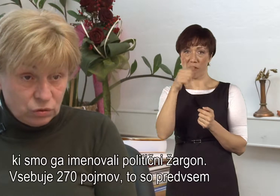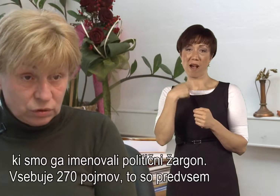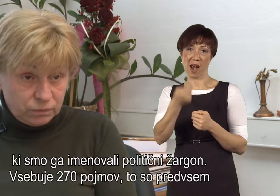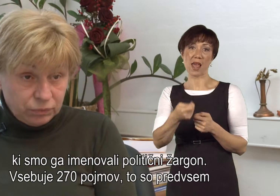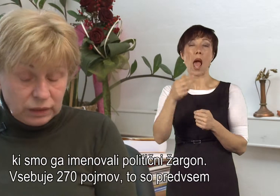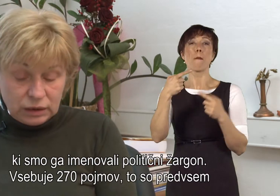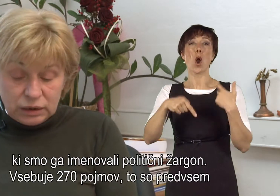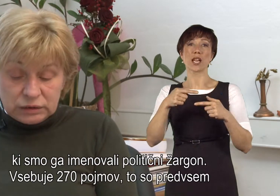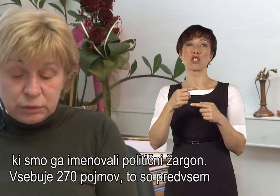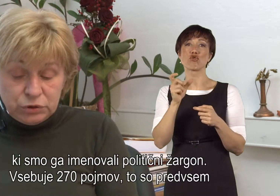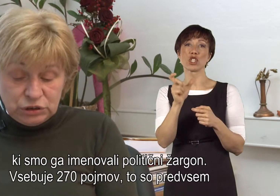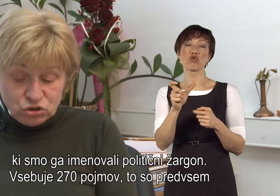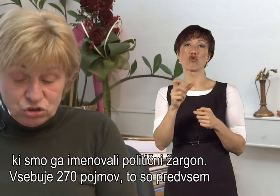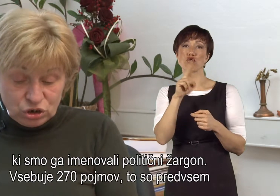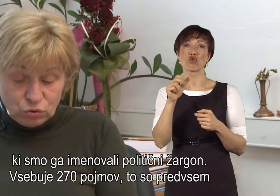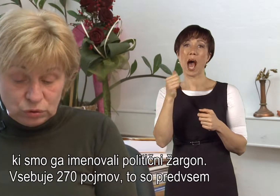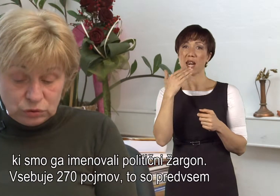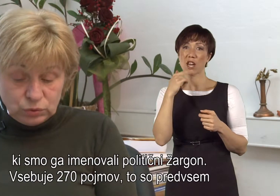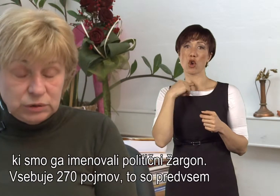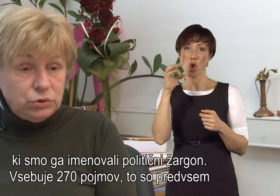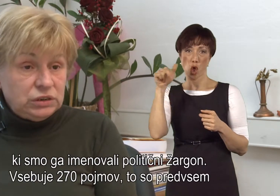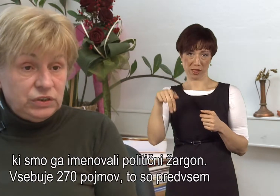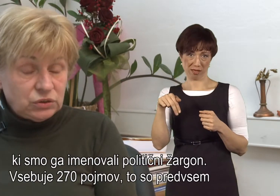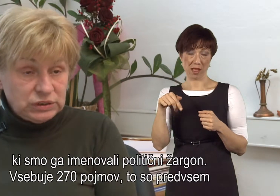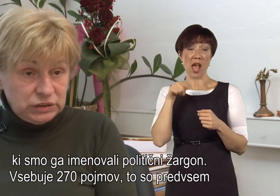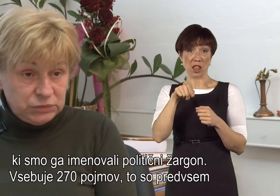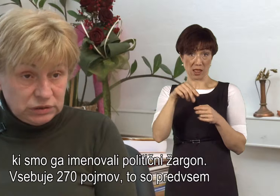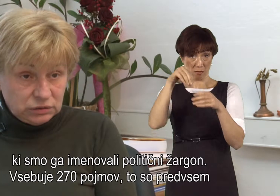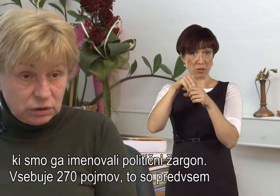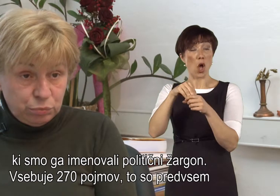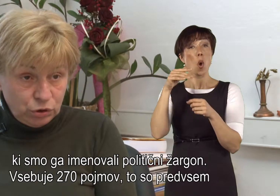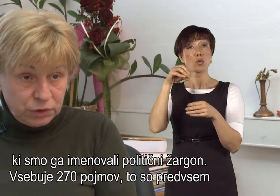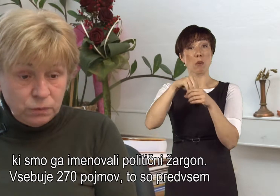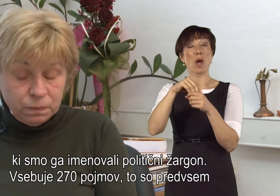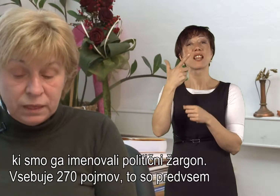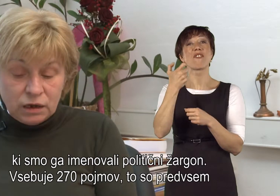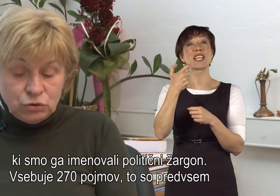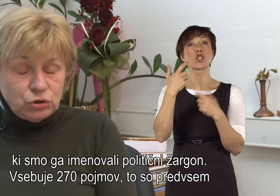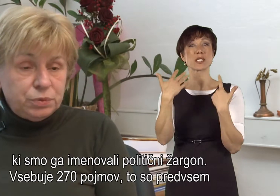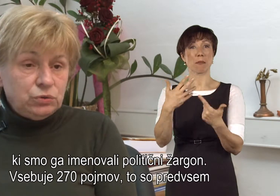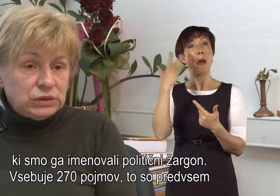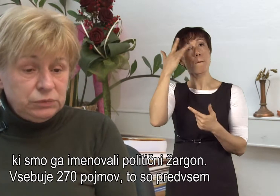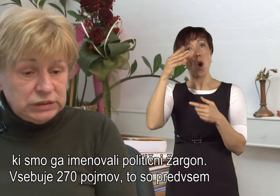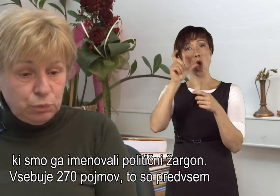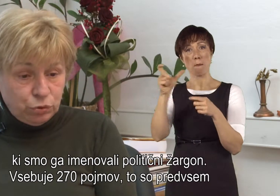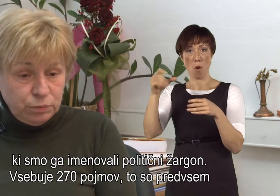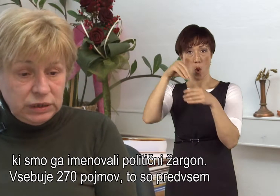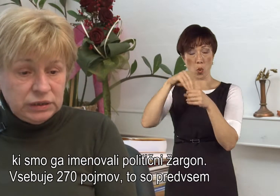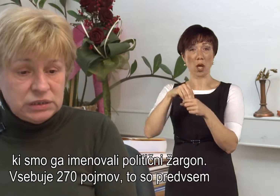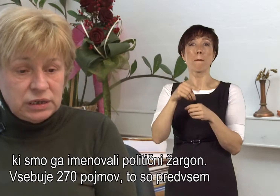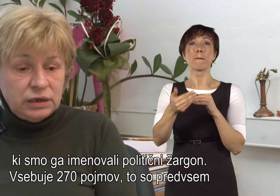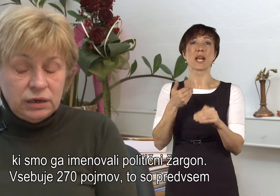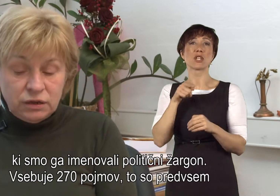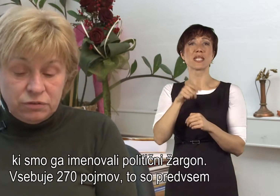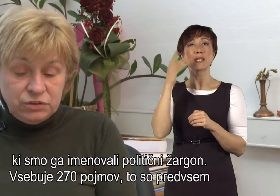politični žargon. Ta politični žargon vsebuje 270 pojmov. To so predvsem tisti pojmi,